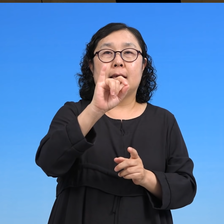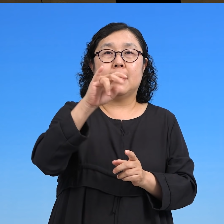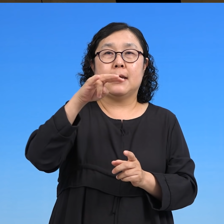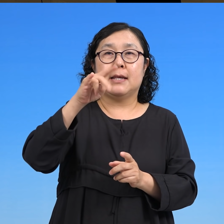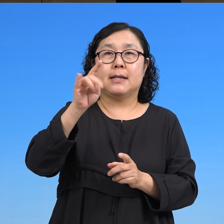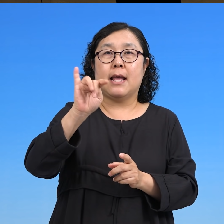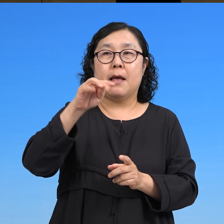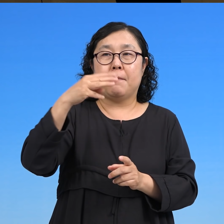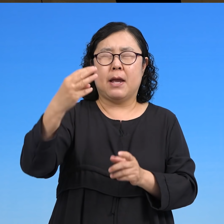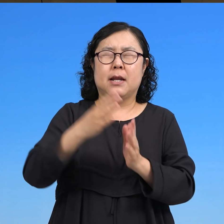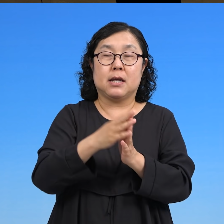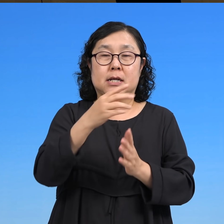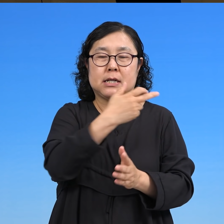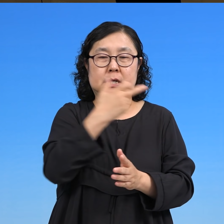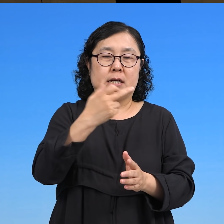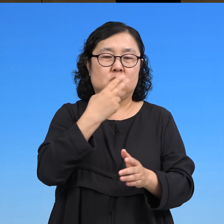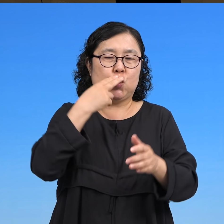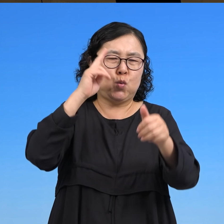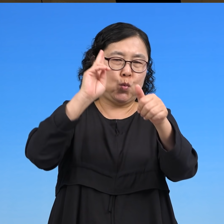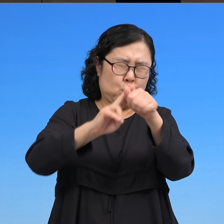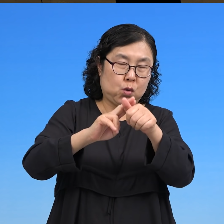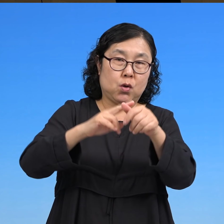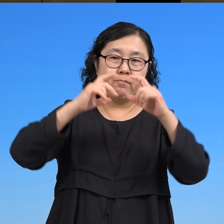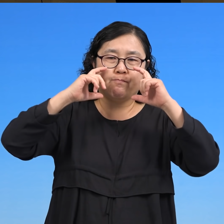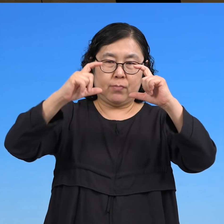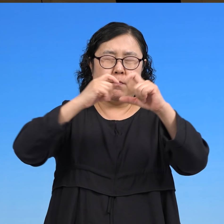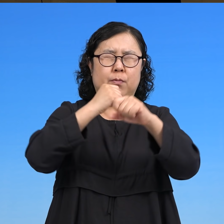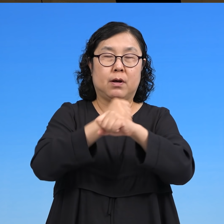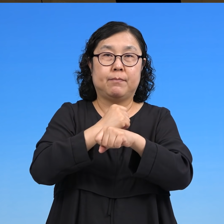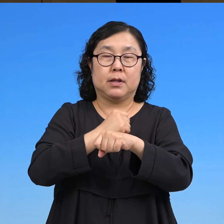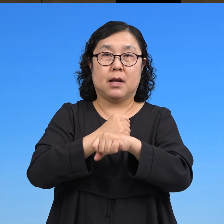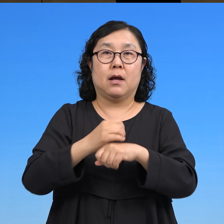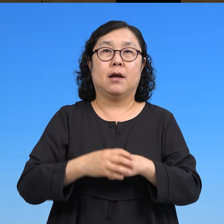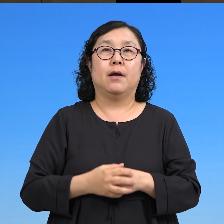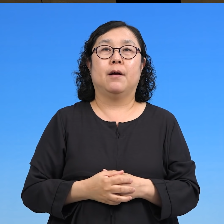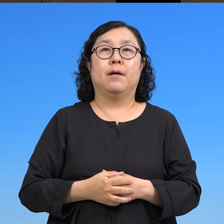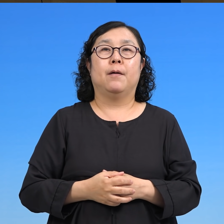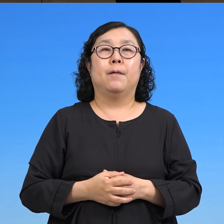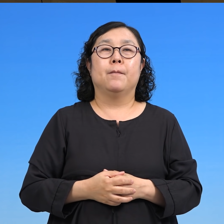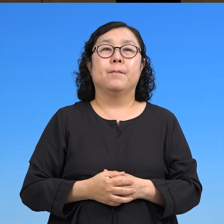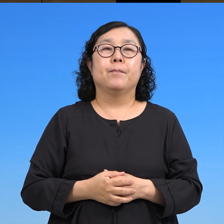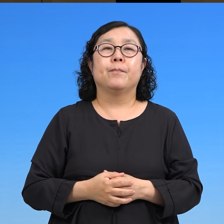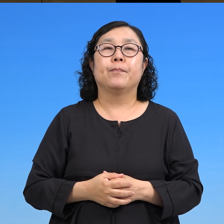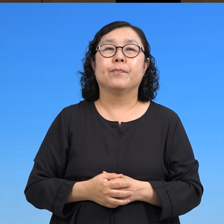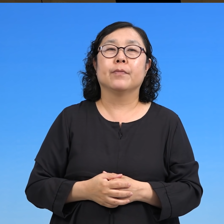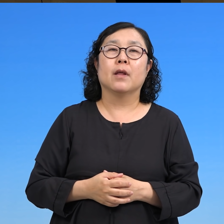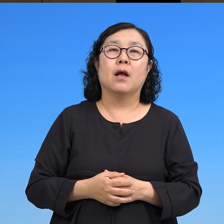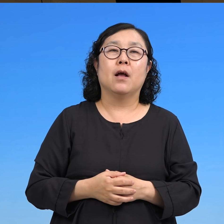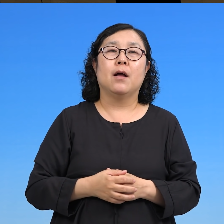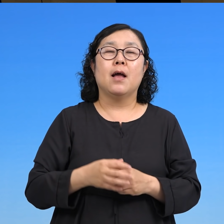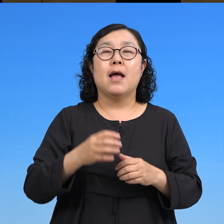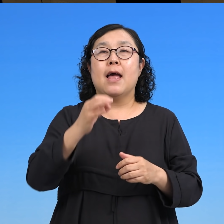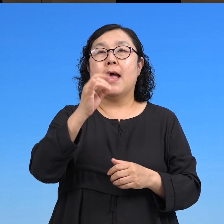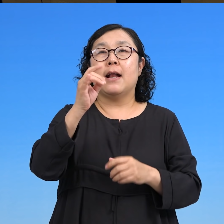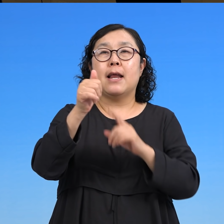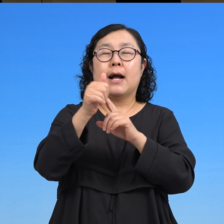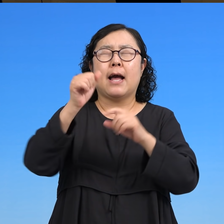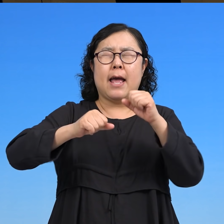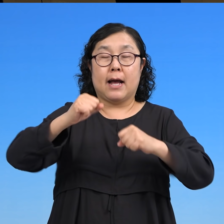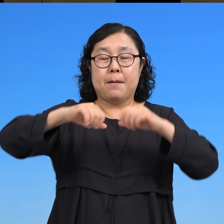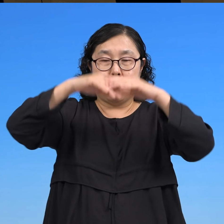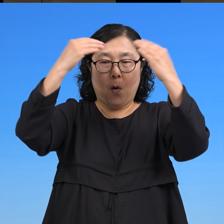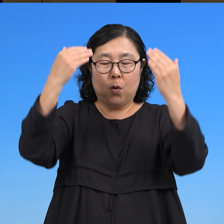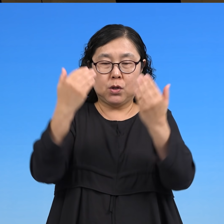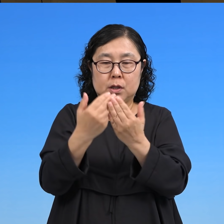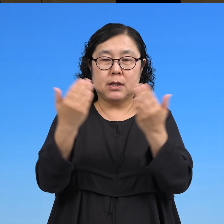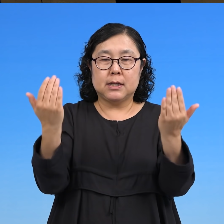이세벨이 강력한 도전을 선언한 겁니다. 그게 오늘 본문 열왕기상 19장 1절입니다. 아합이 엘리야가 행한